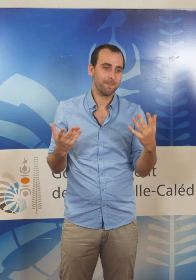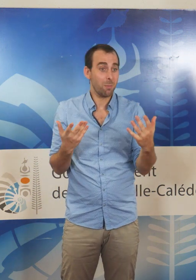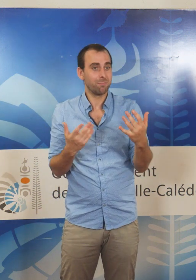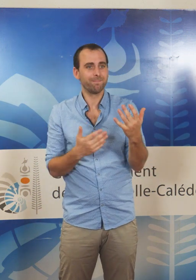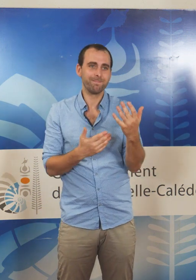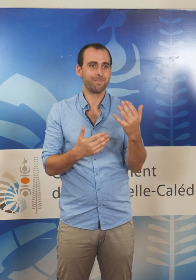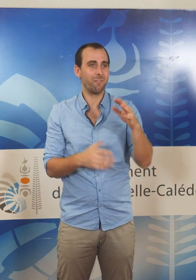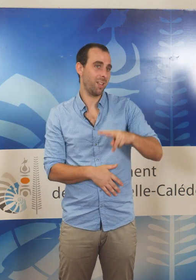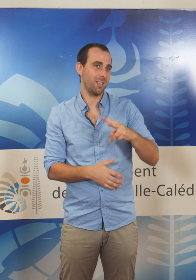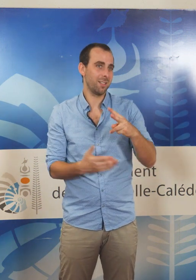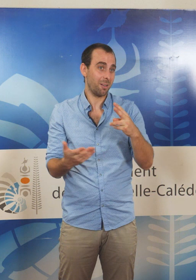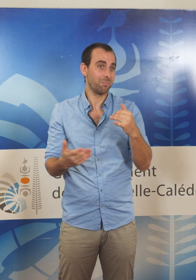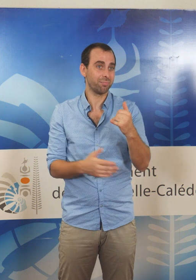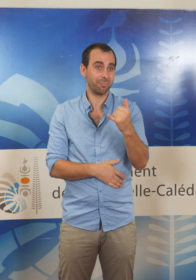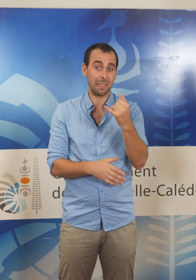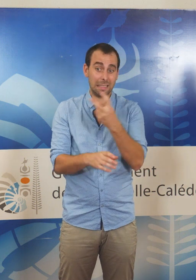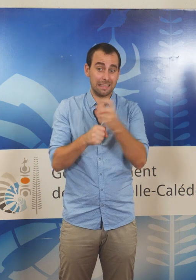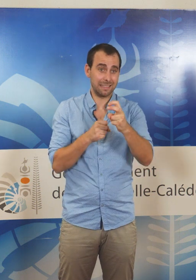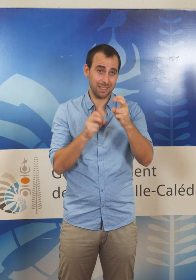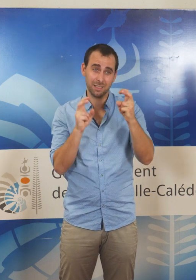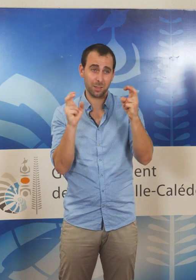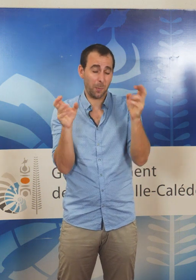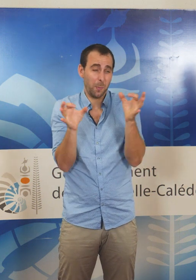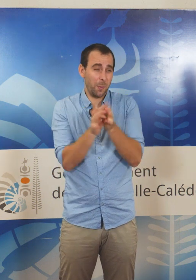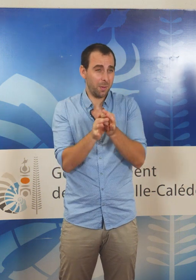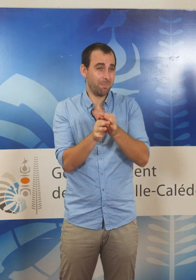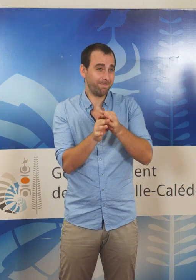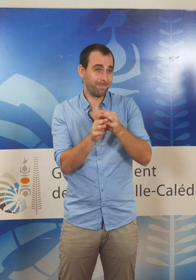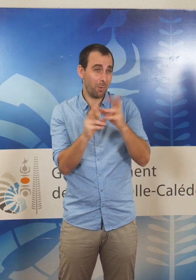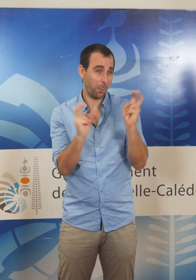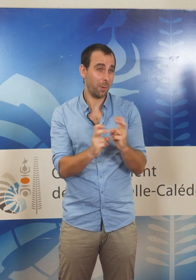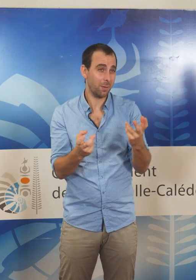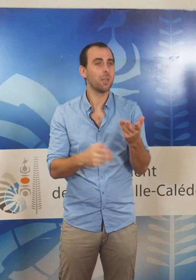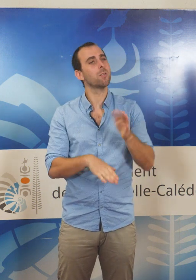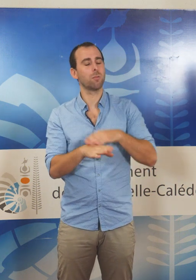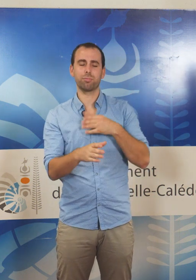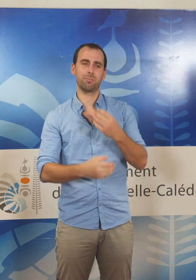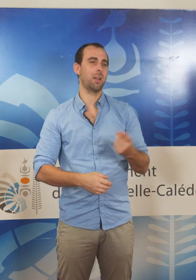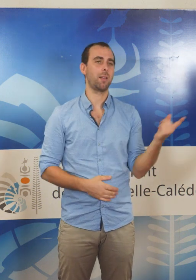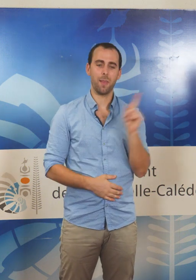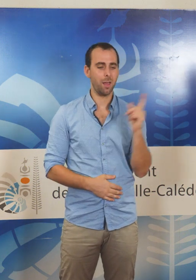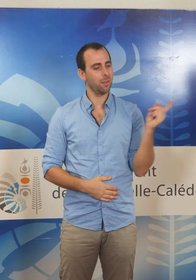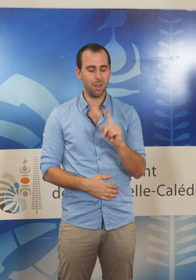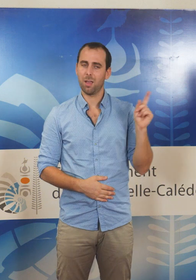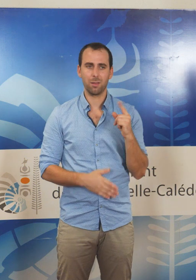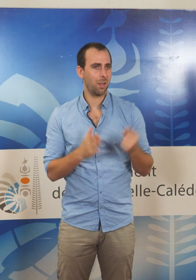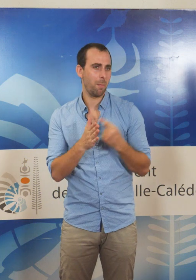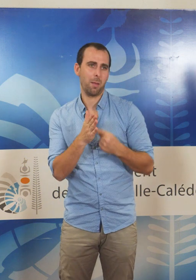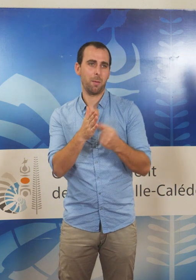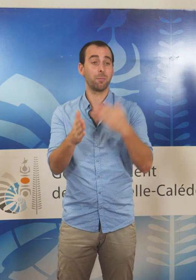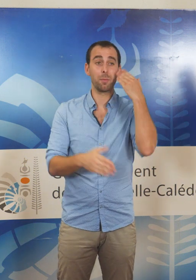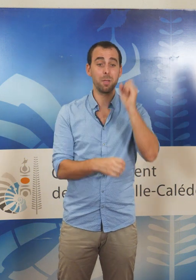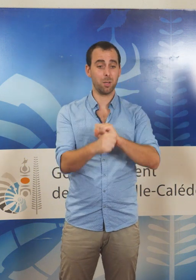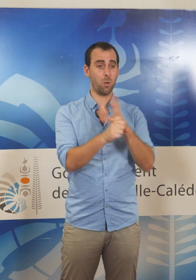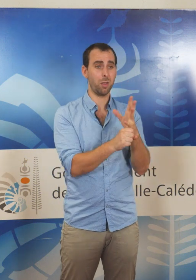vraiment un minima ce risque. Et comme je le redis à chaque point presse, si vous avez d'autres symptômes que celui du